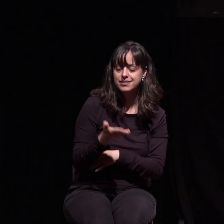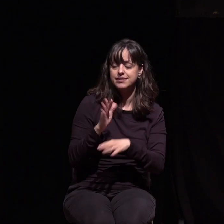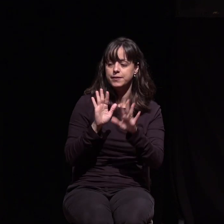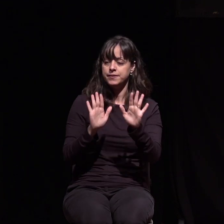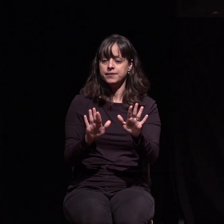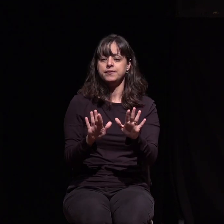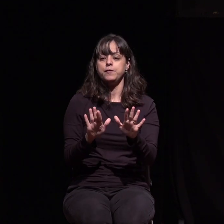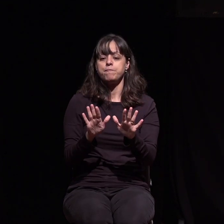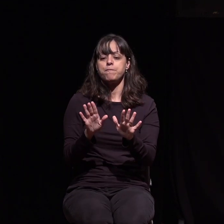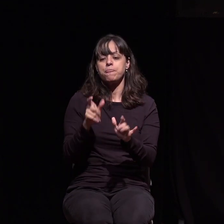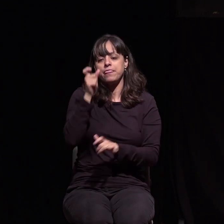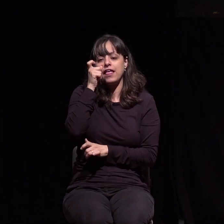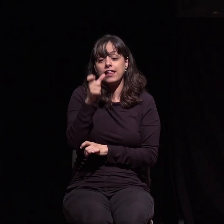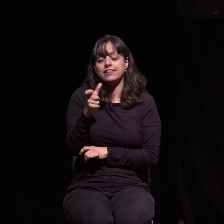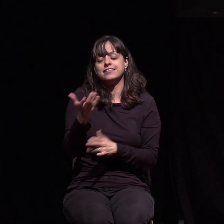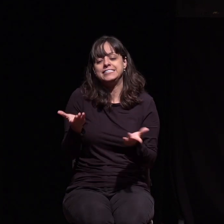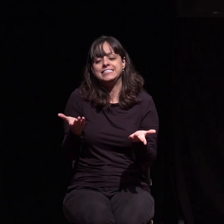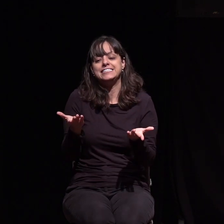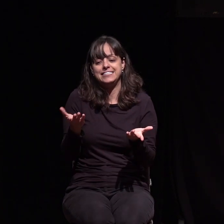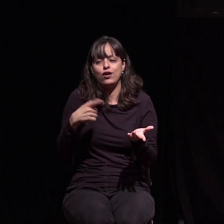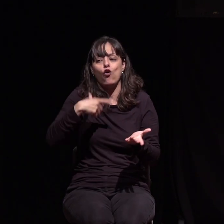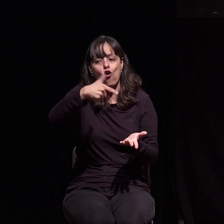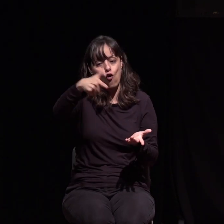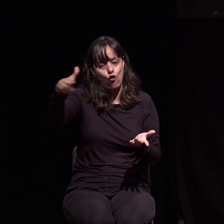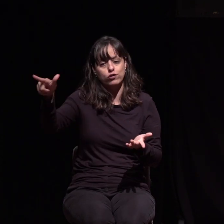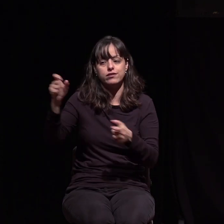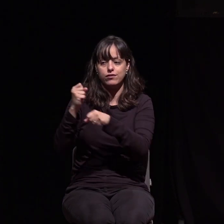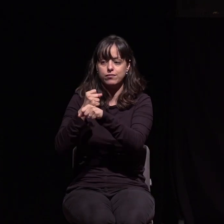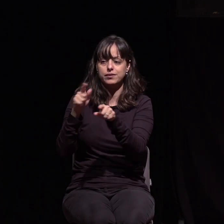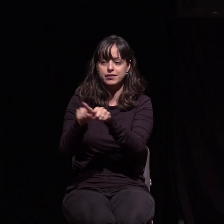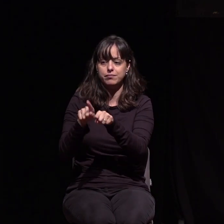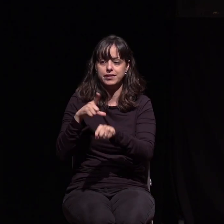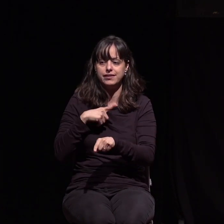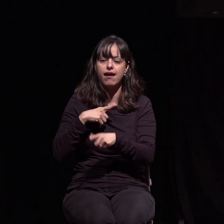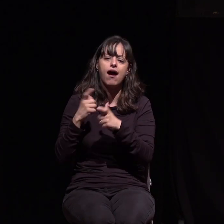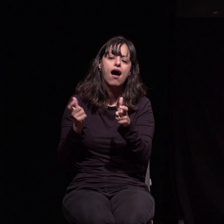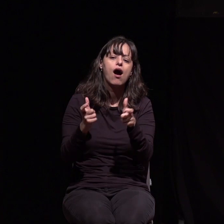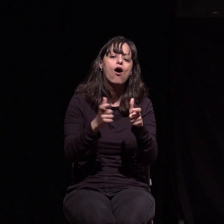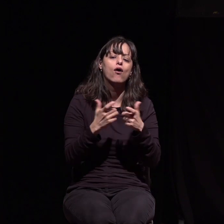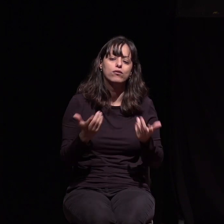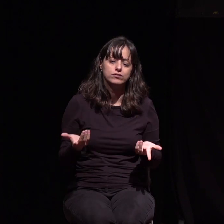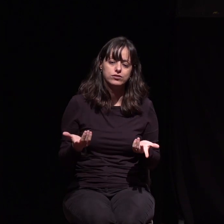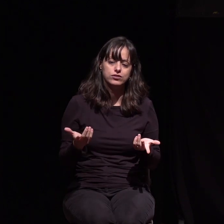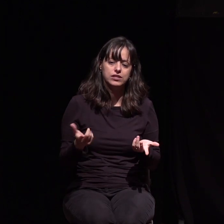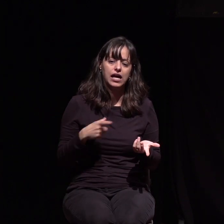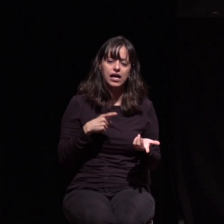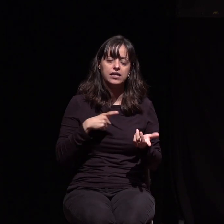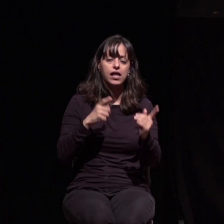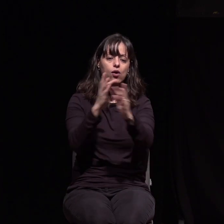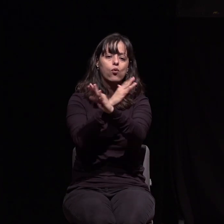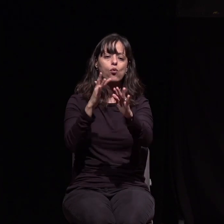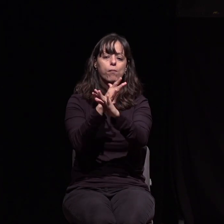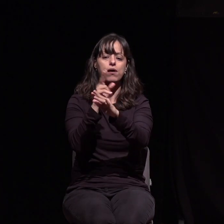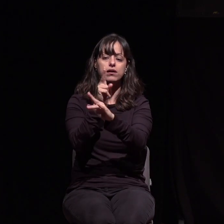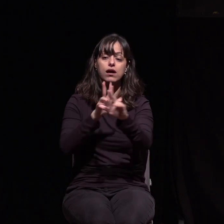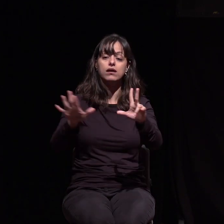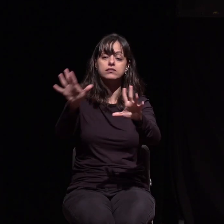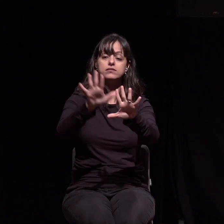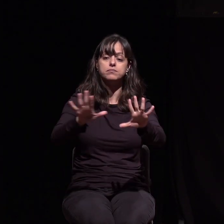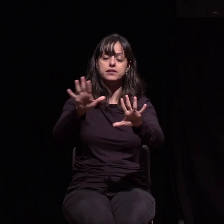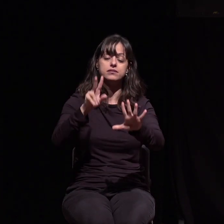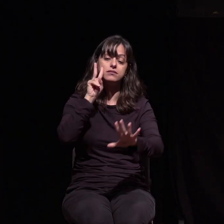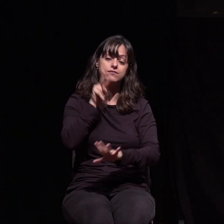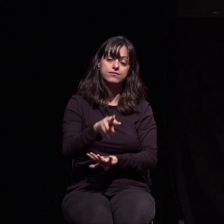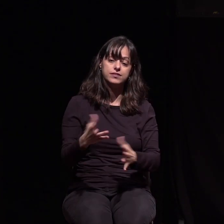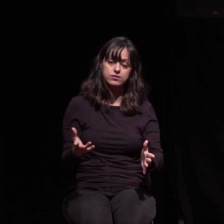interesse não se dá tanto pelo tamanho, mas uma coisa muito curiosa, onde estão essas obras na paisagem urbana e o lugar onde elas se inserem na trama urbana?